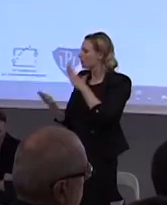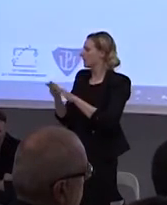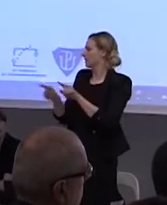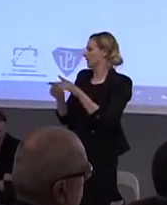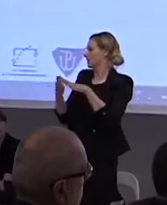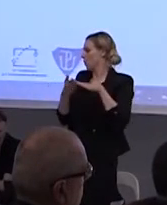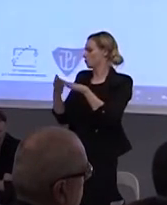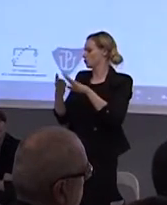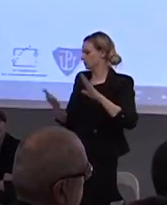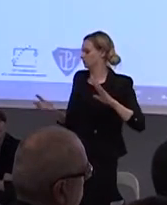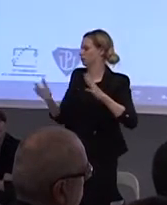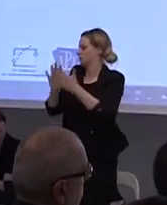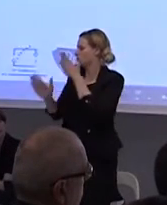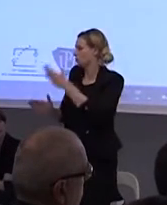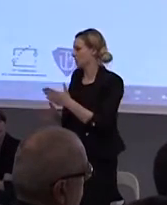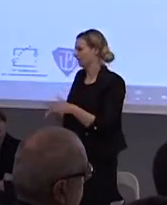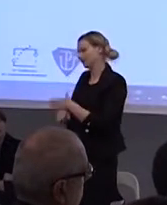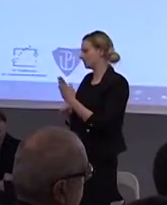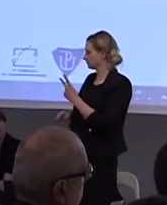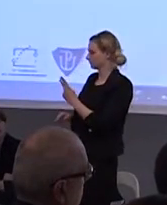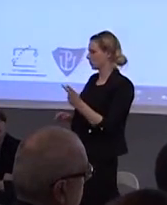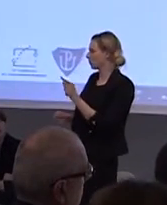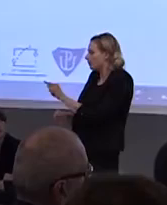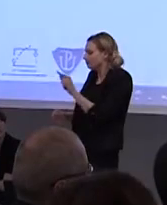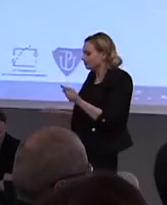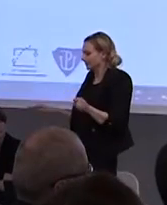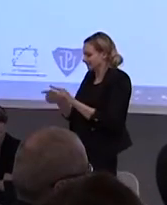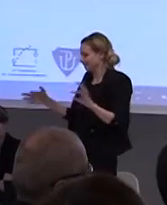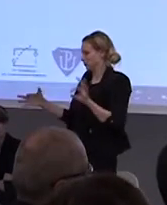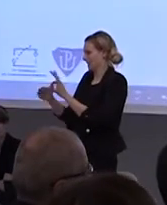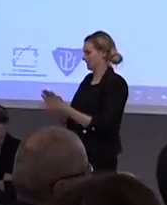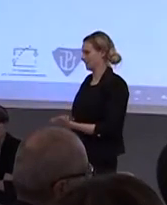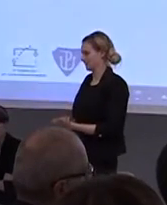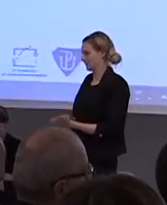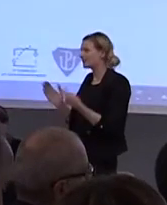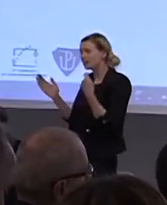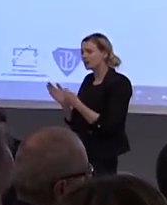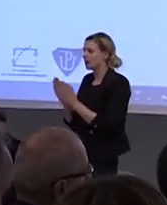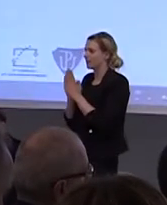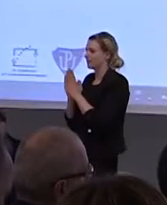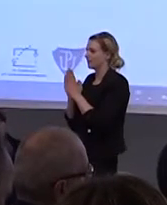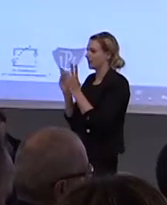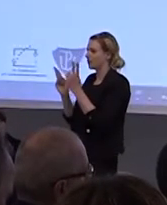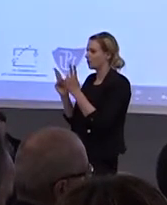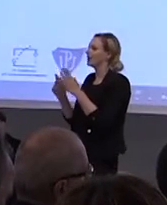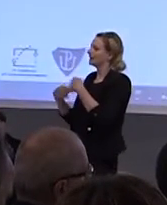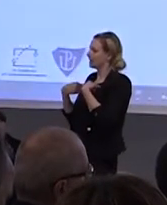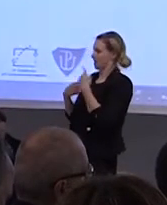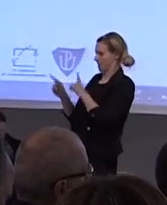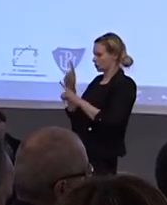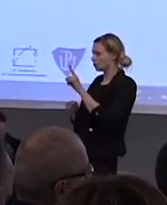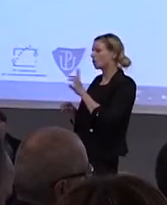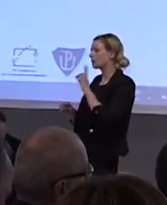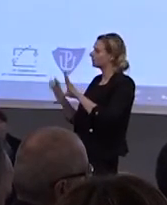education so that we can have a more inclusive society in years to come. Takže se domnívám, že globálně je třeba co